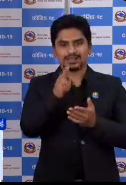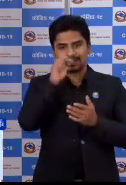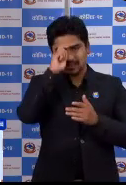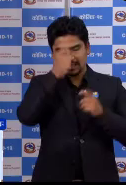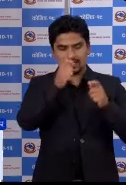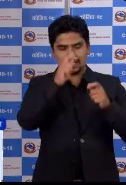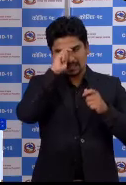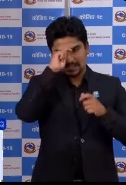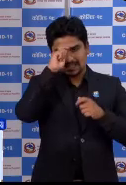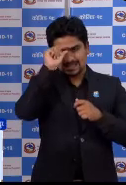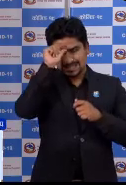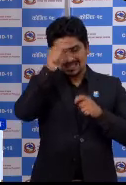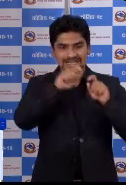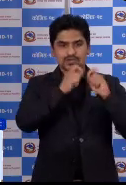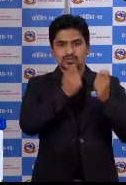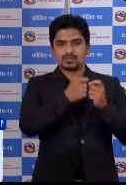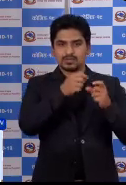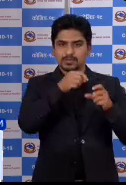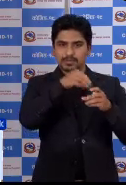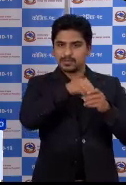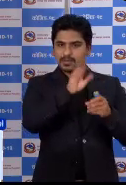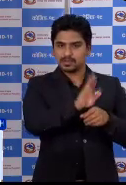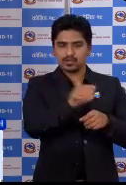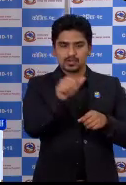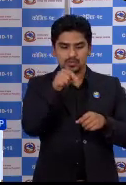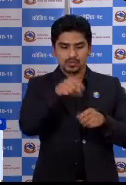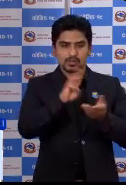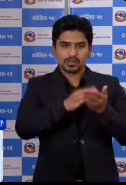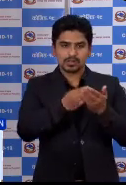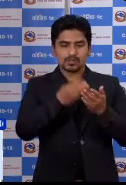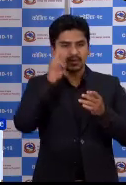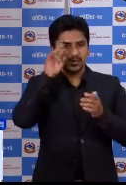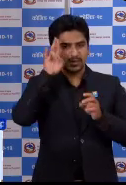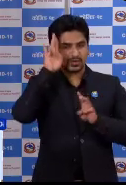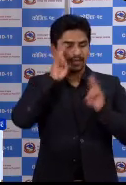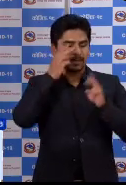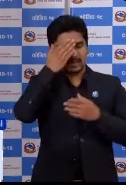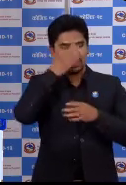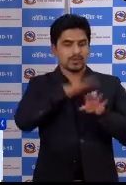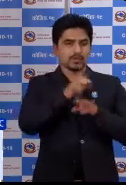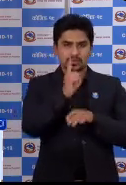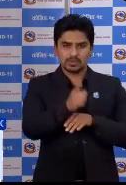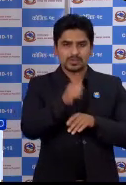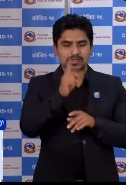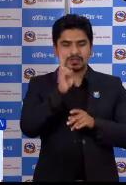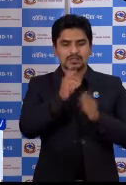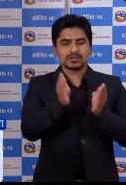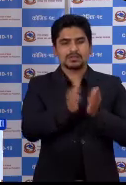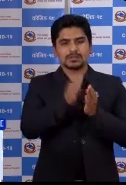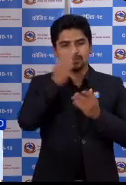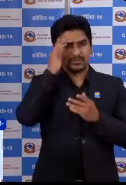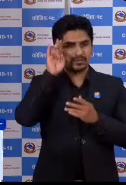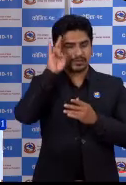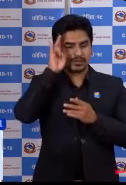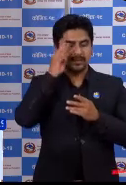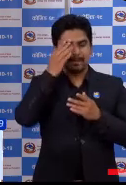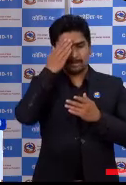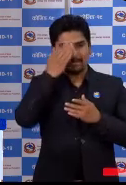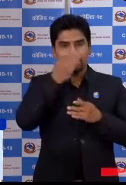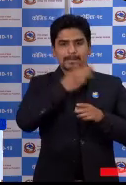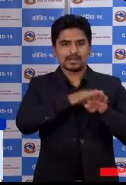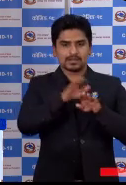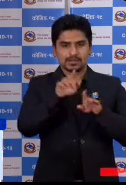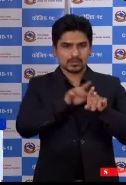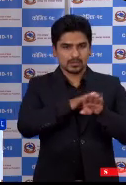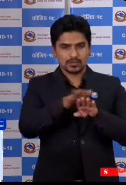रेड जोनमा पर्नुभएको छ, यो भनेको उहाँहरू सम्भावित संक्रमितहरू हुनुहुन्छ। यसरी सम्भावित संक्रमितहरू यो एप्लिकेसनमा